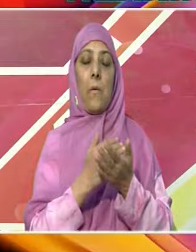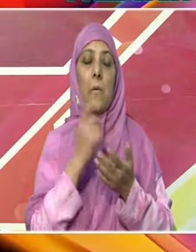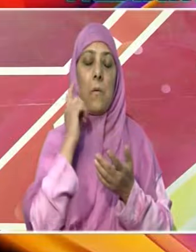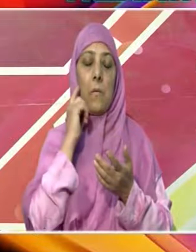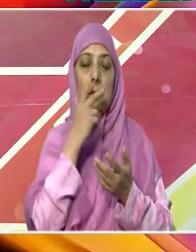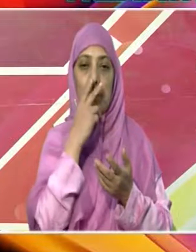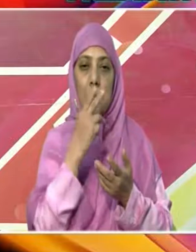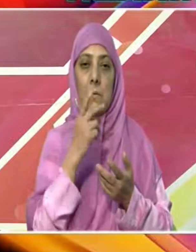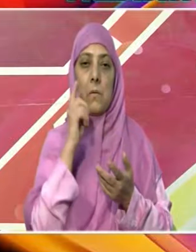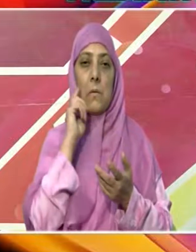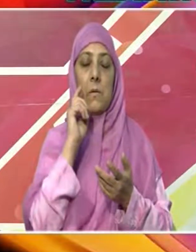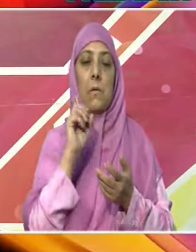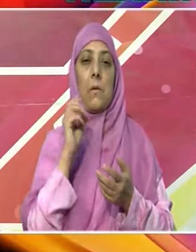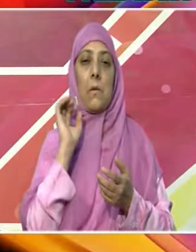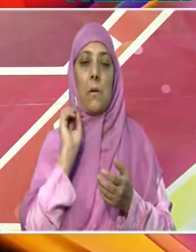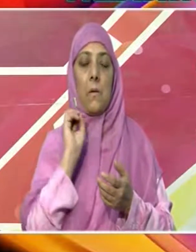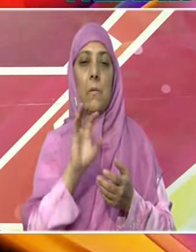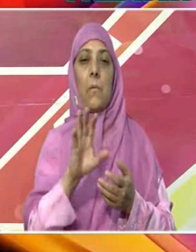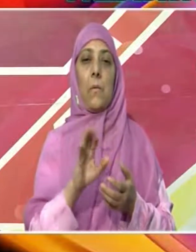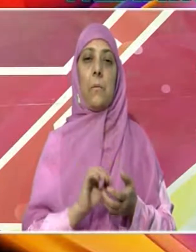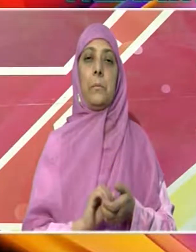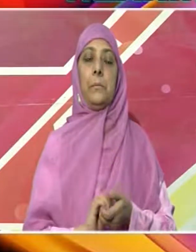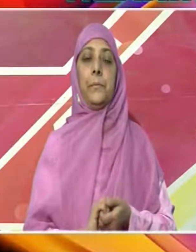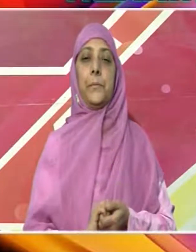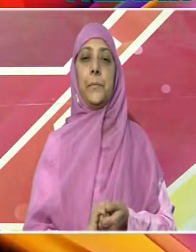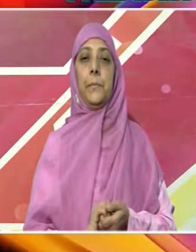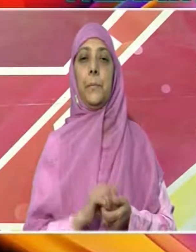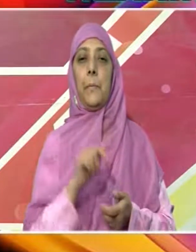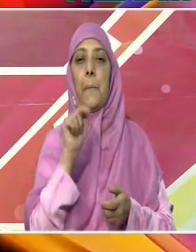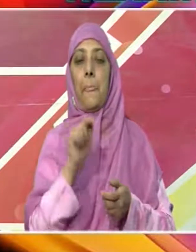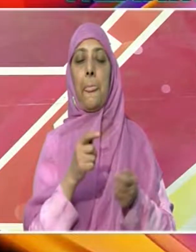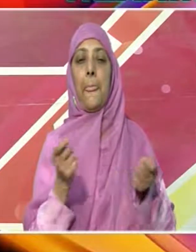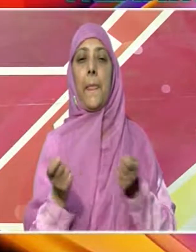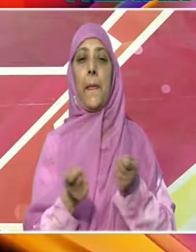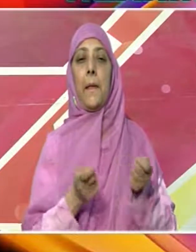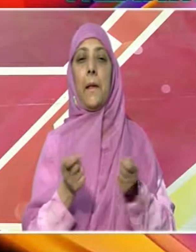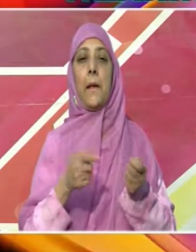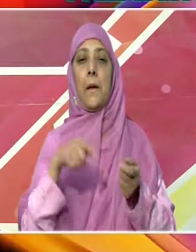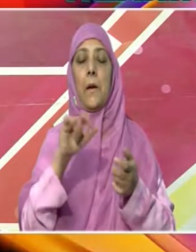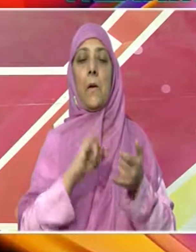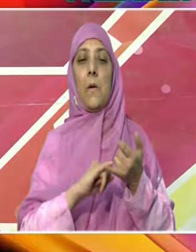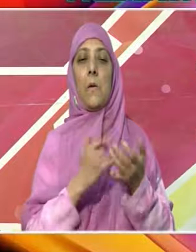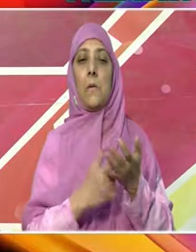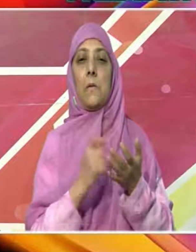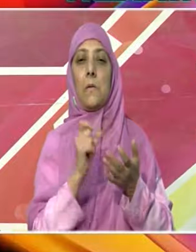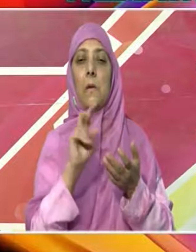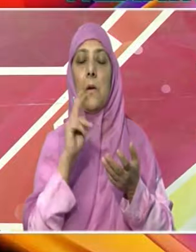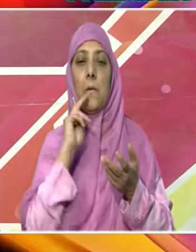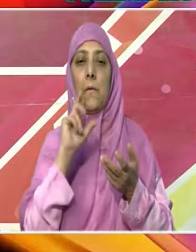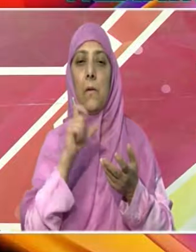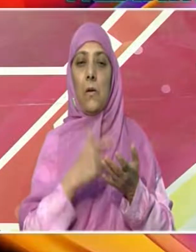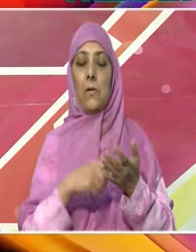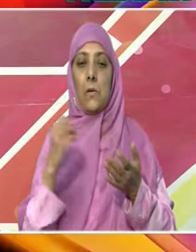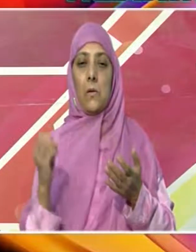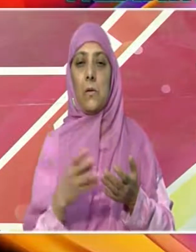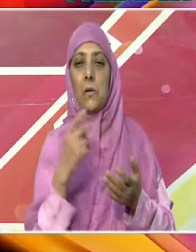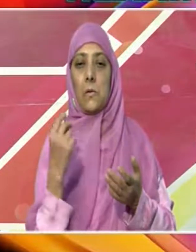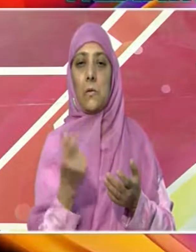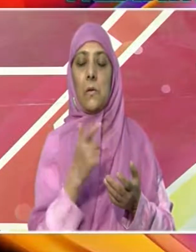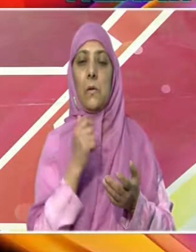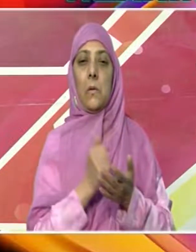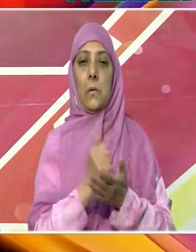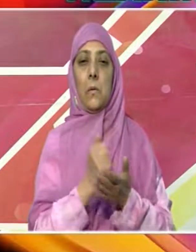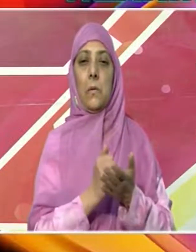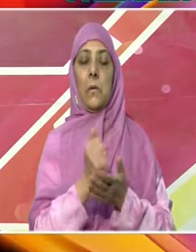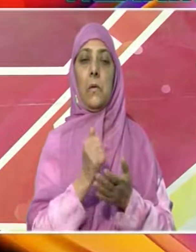को दूर करने की हिदायत दी ताकि दोनों शहरों में यह सर्विस जल्द शुरू की जा